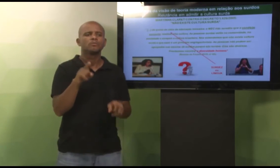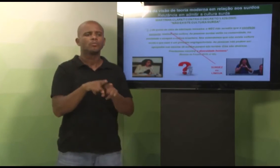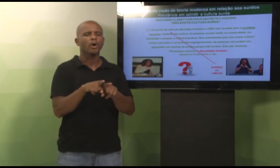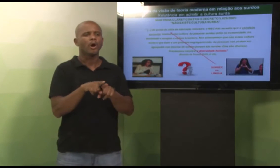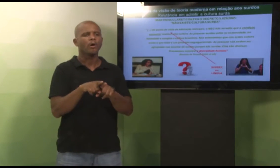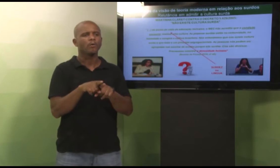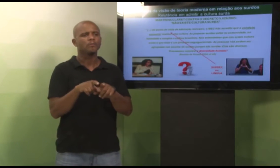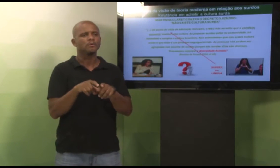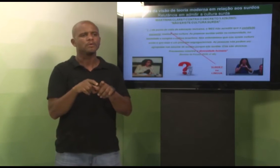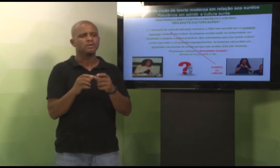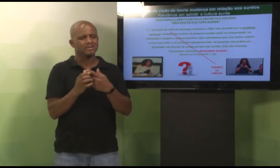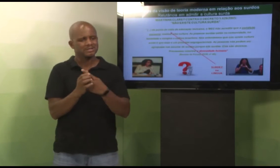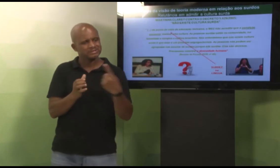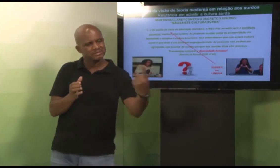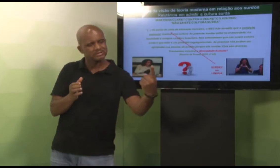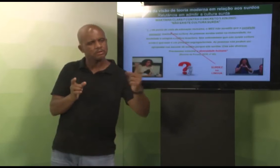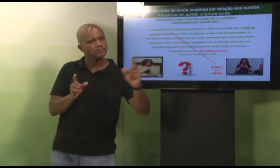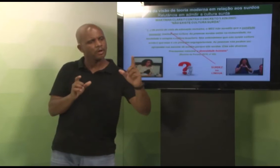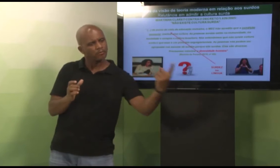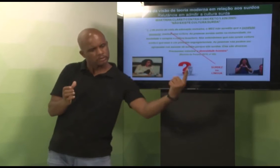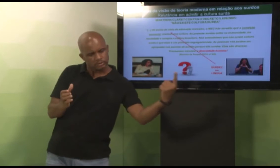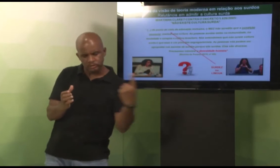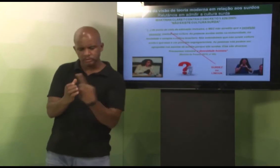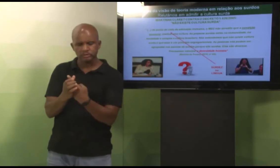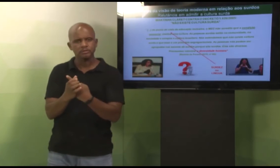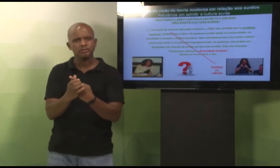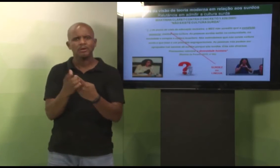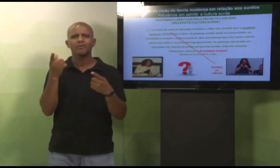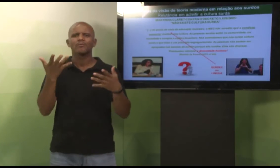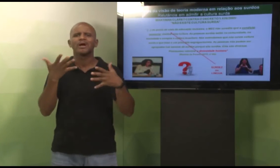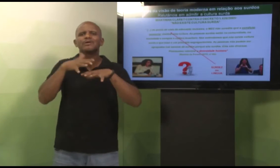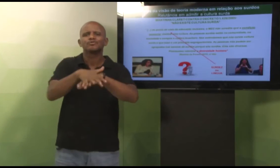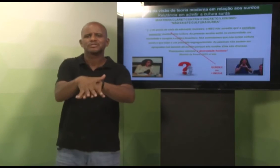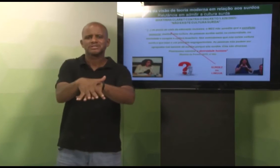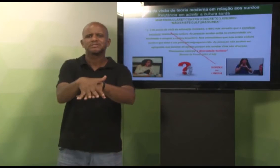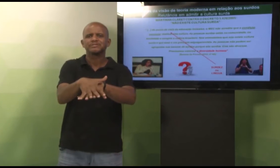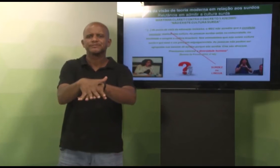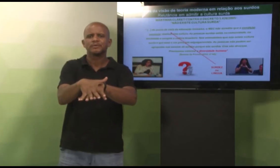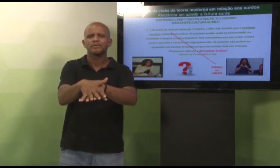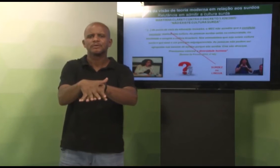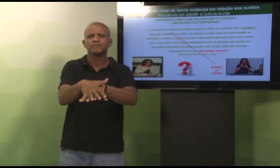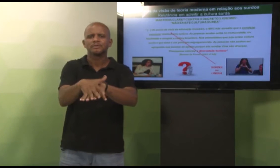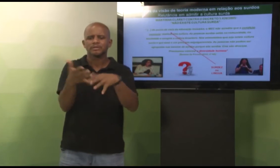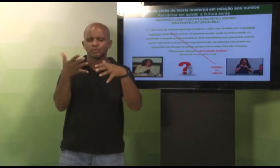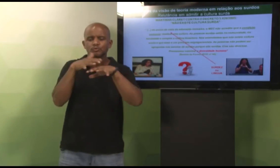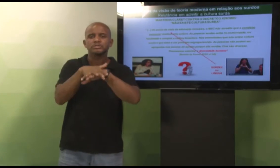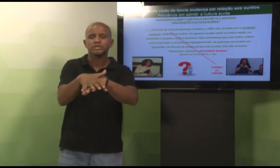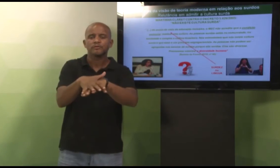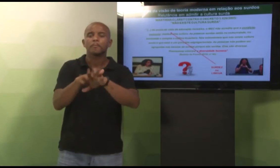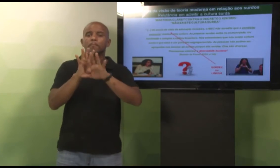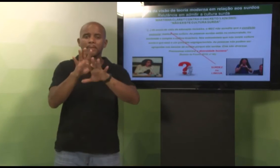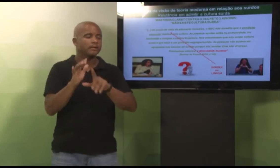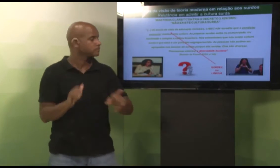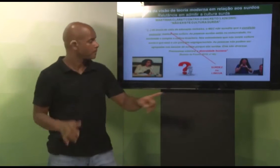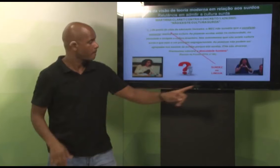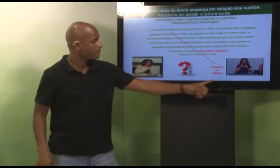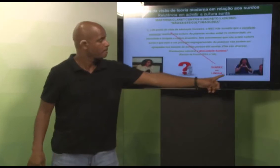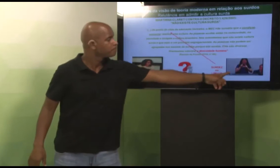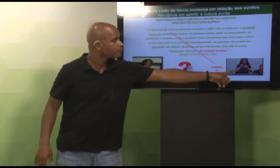em uma comunidade. Para ela, o importante é que não haja essa segregação, que haja a